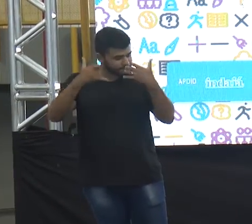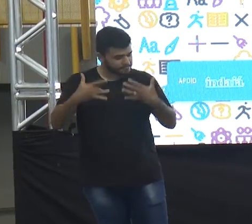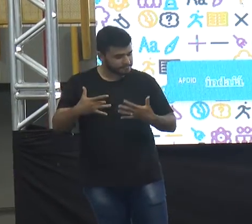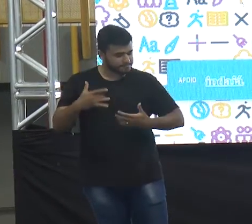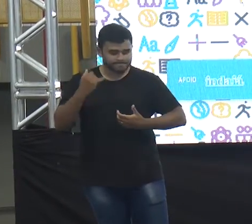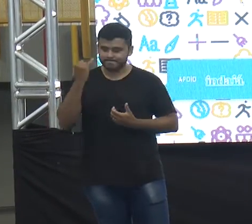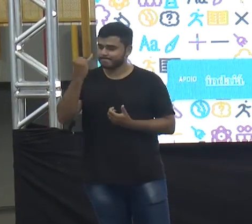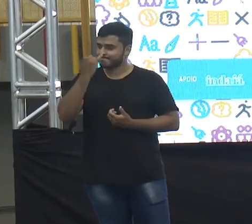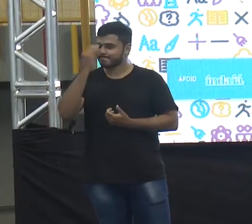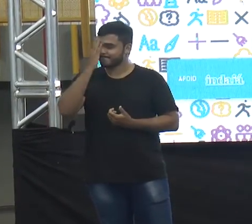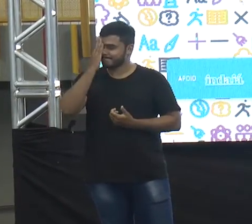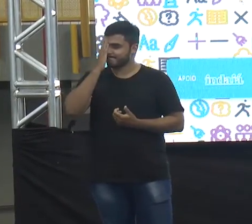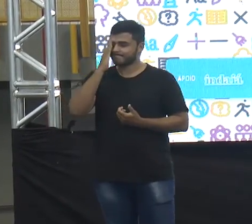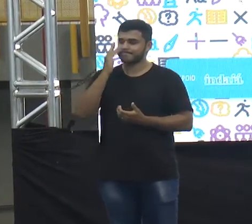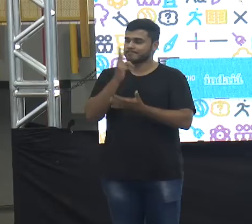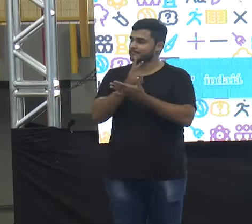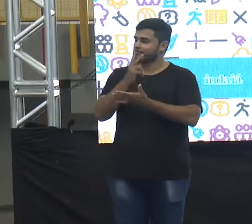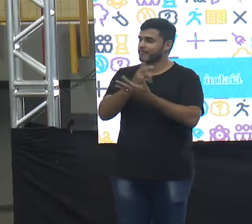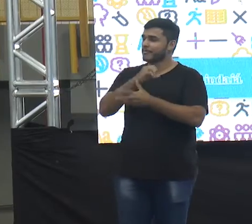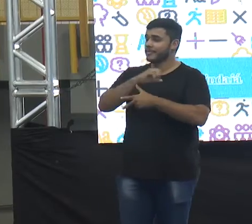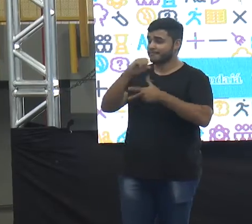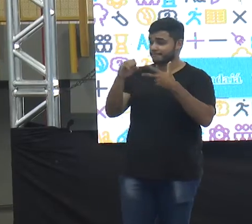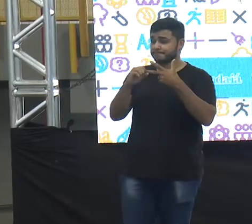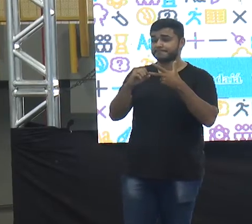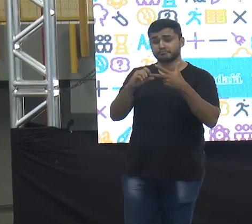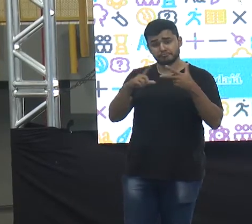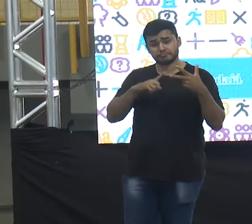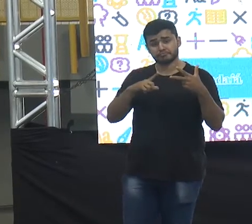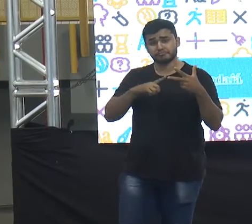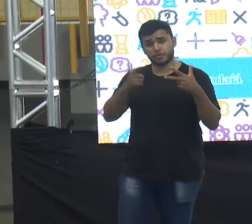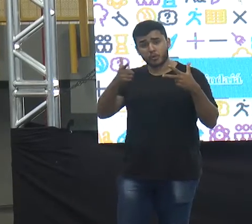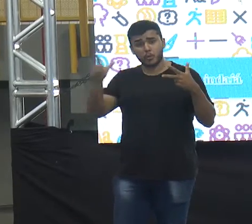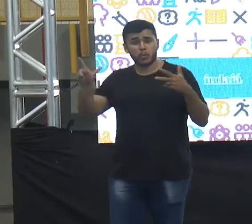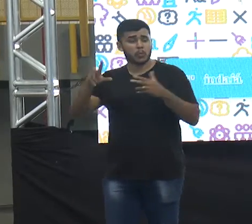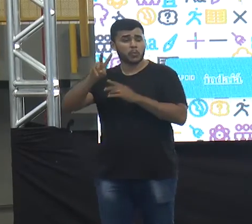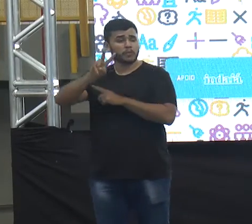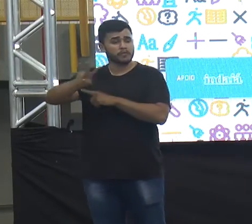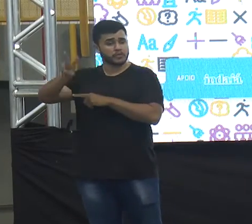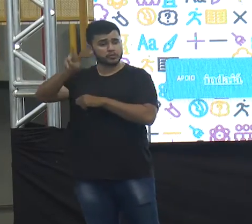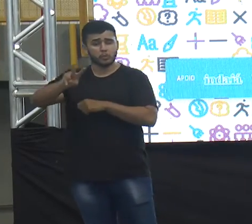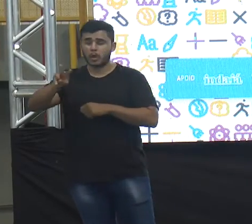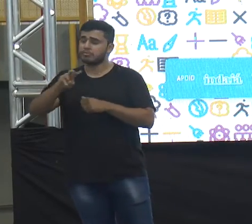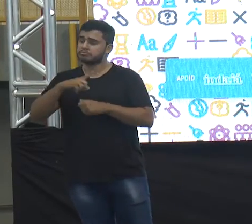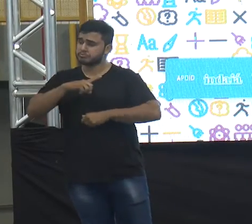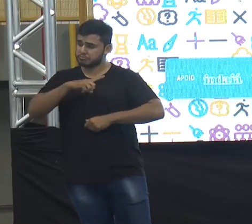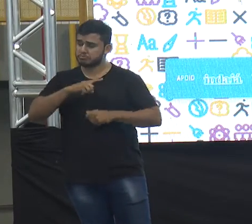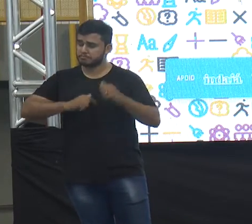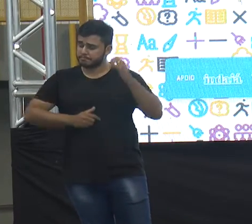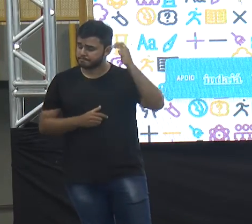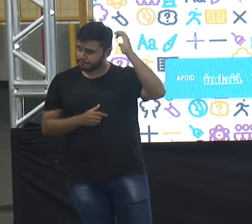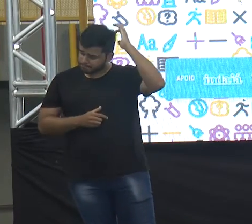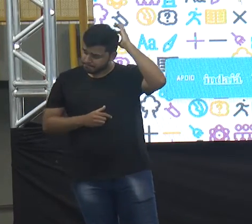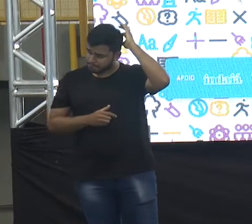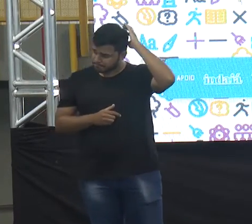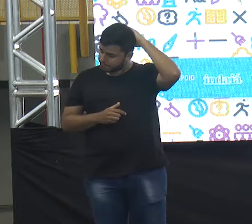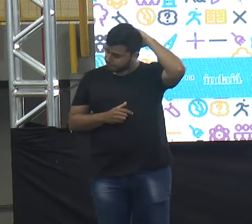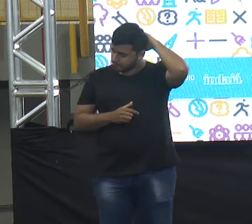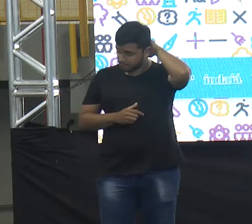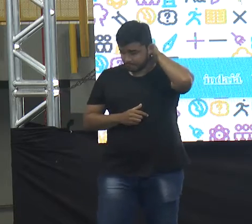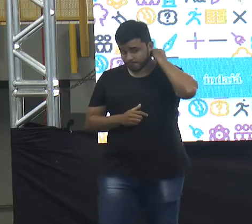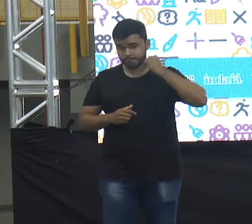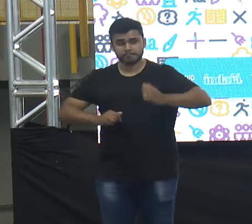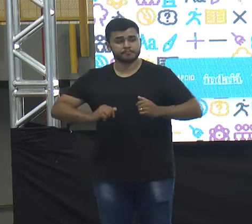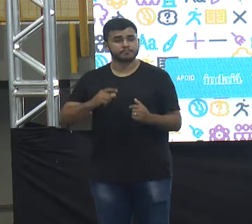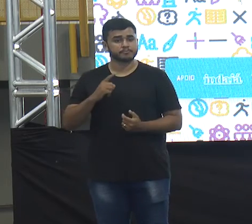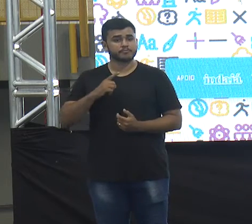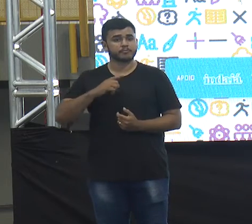super recorrente a nível não só de Enem, mas de qualquer vestibular. E uma coisa que é básico na vida